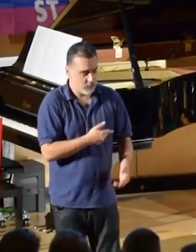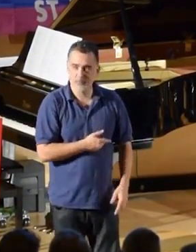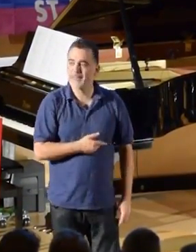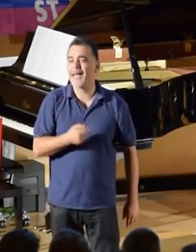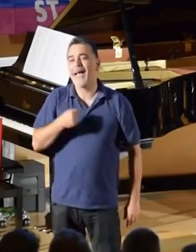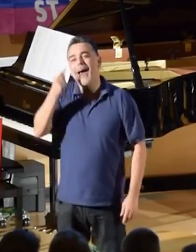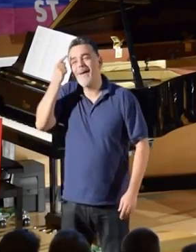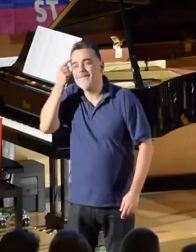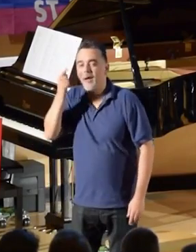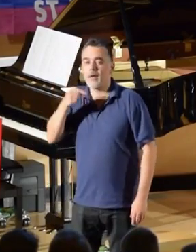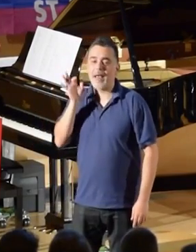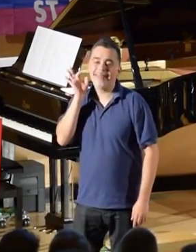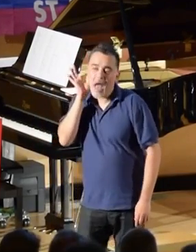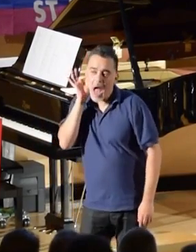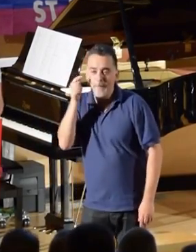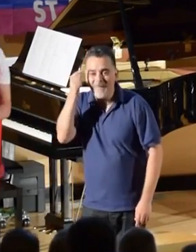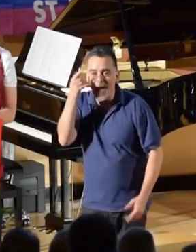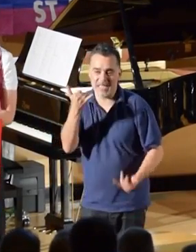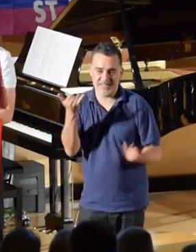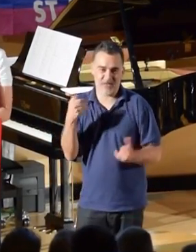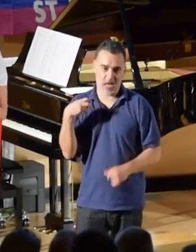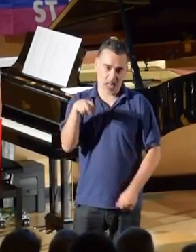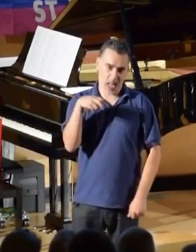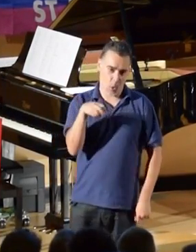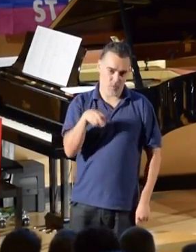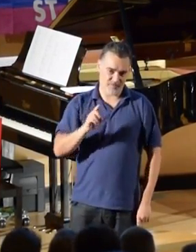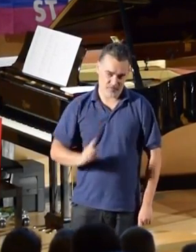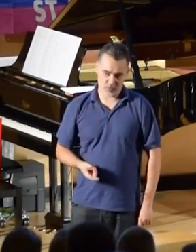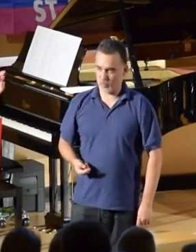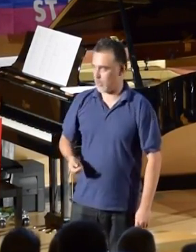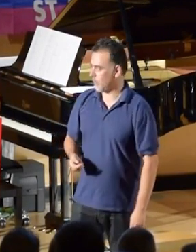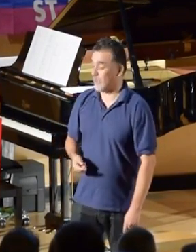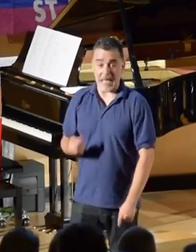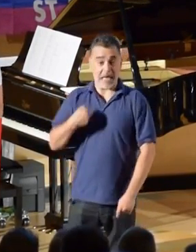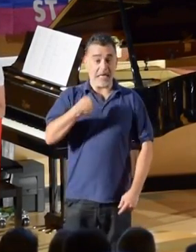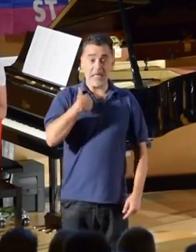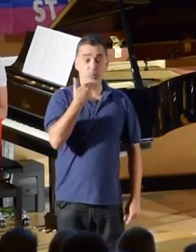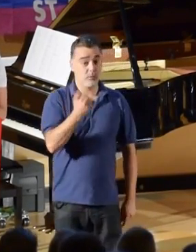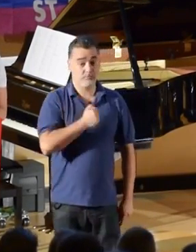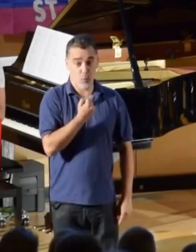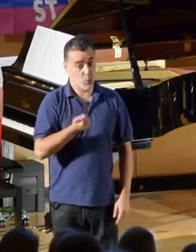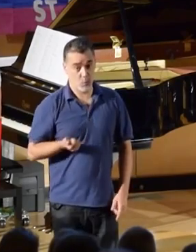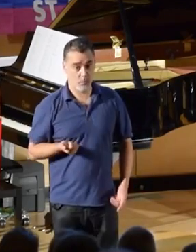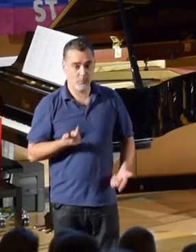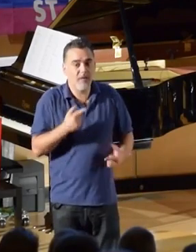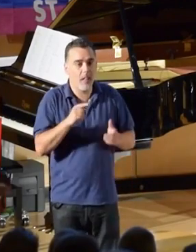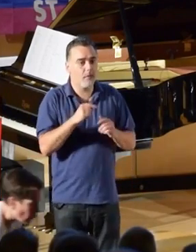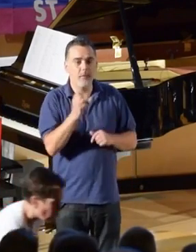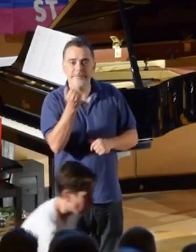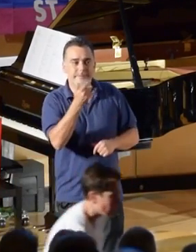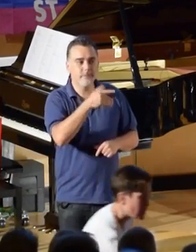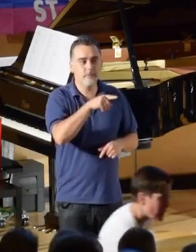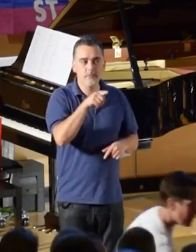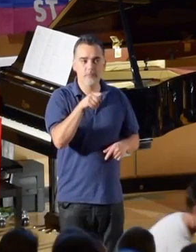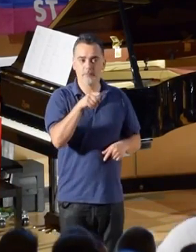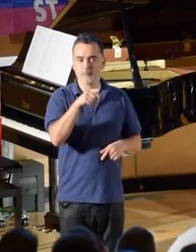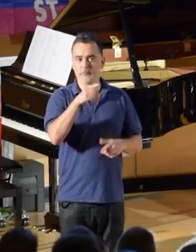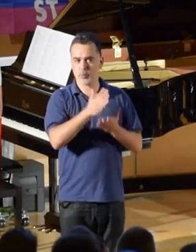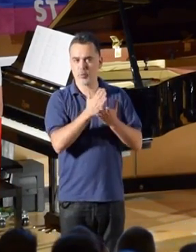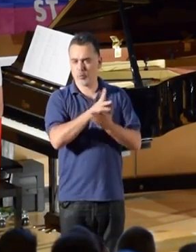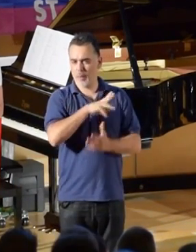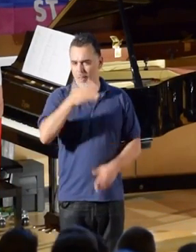Dame weiß, wie man eine Bühne betritt. Ja, zumindest habe ich mich nicht getraut, weil diejenigen unter euch oder Ihnen, die mich